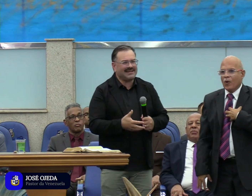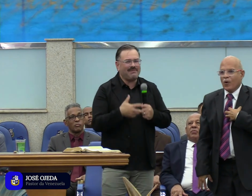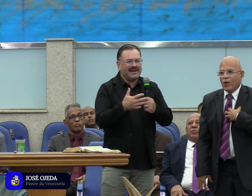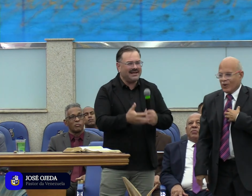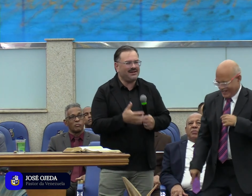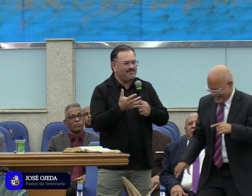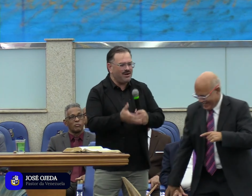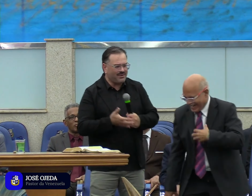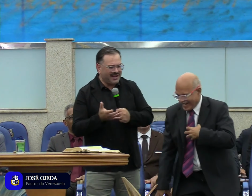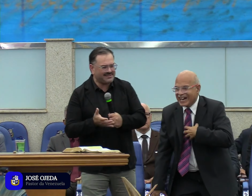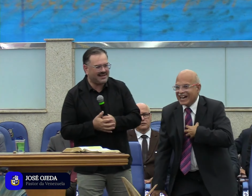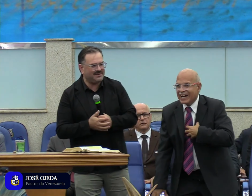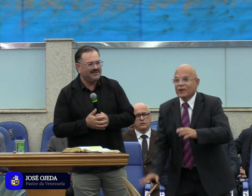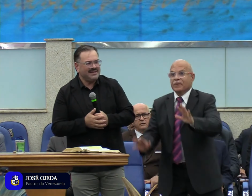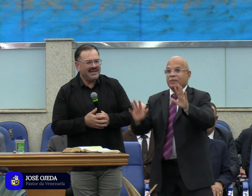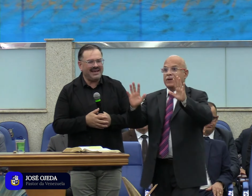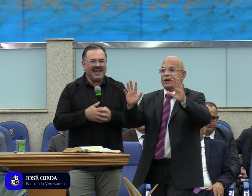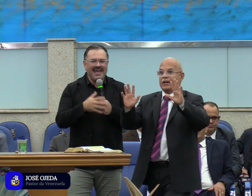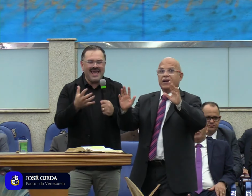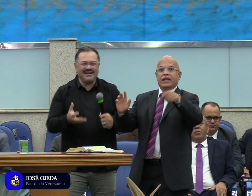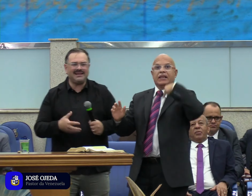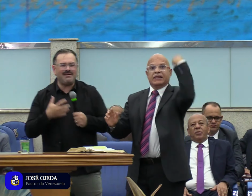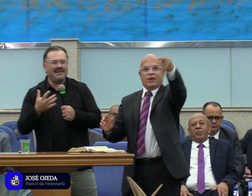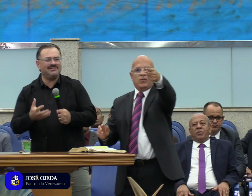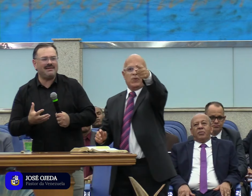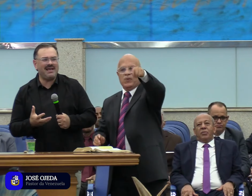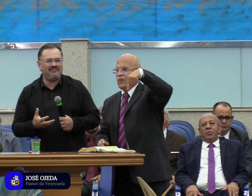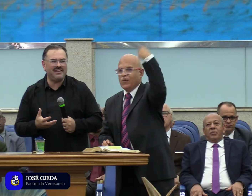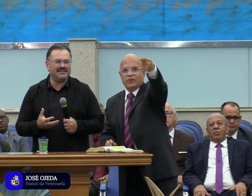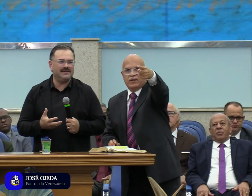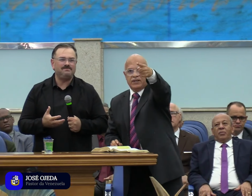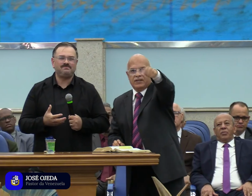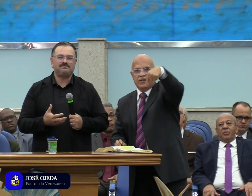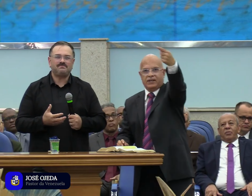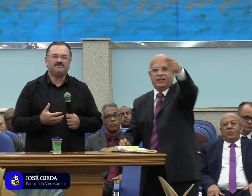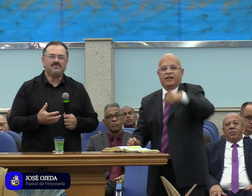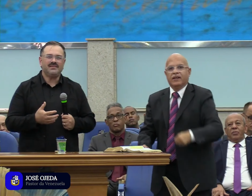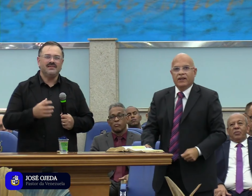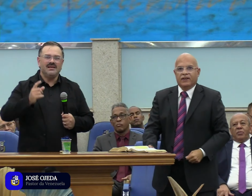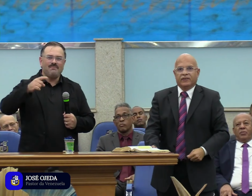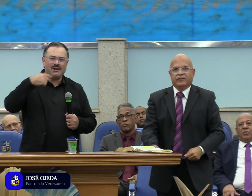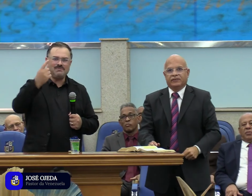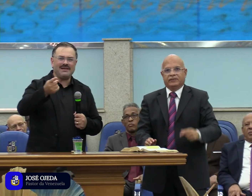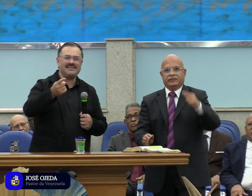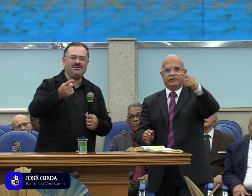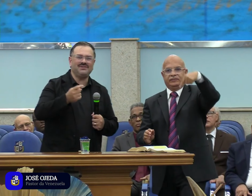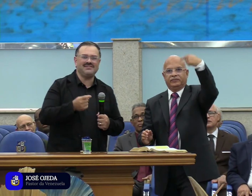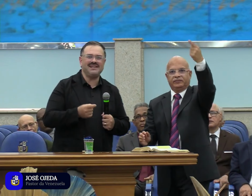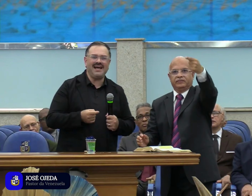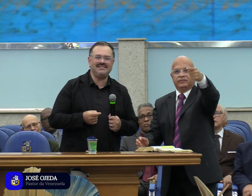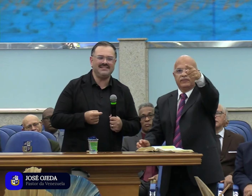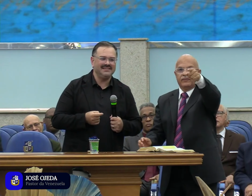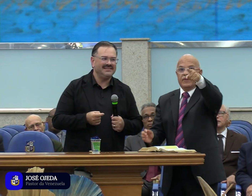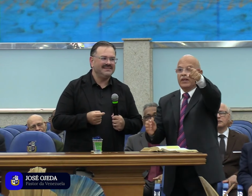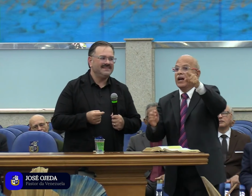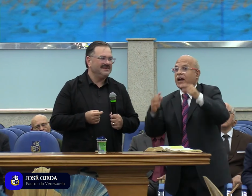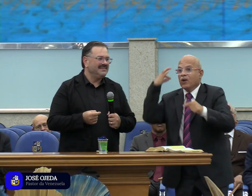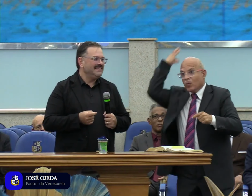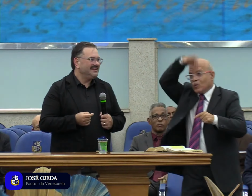Ele trabalhando ao meu coração. Era Ele trabalhando na minha vida. Pode passar um outro